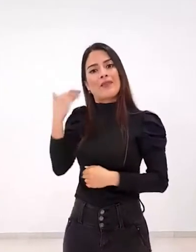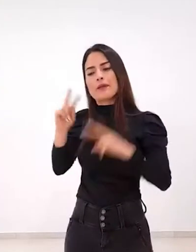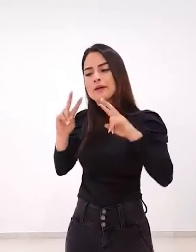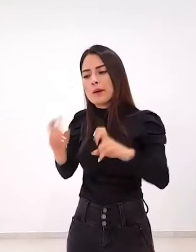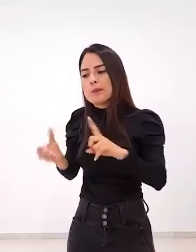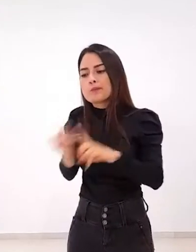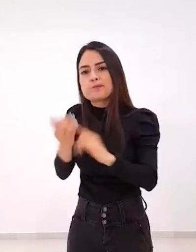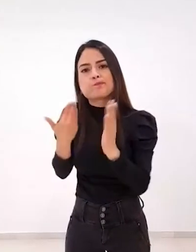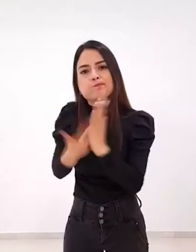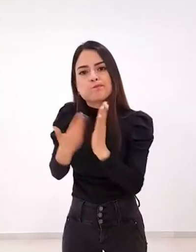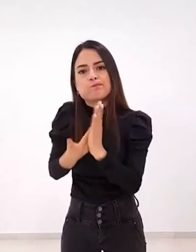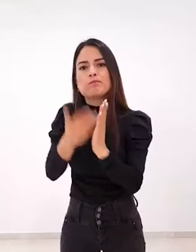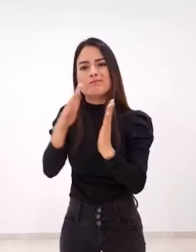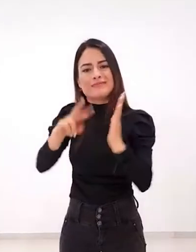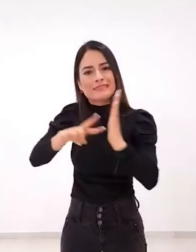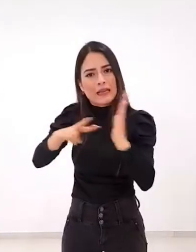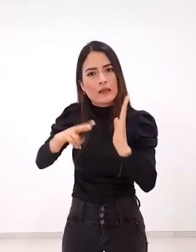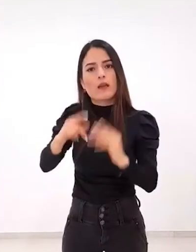i